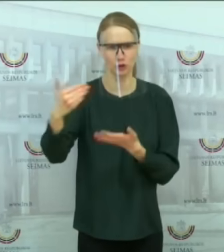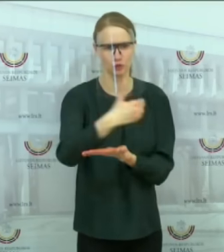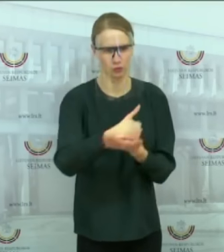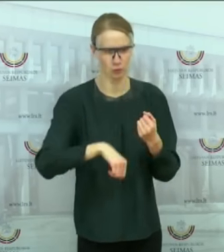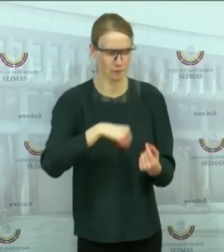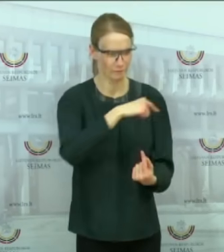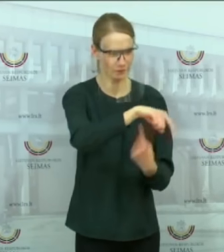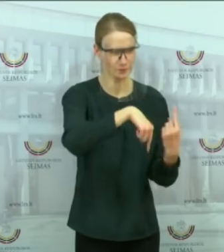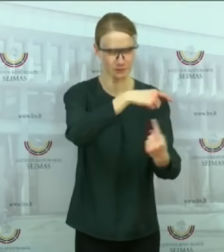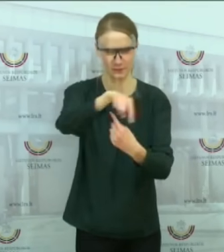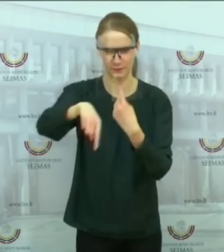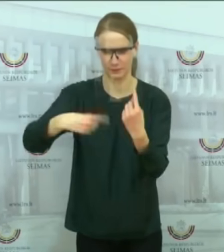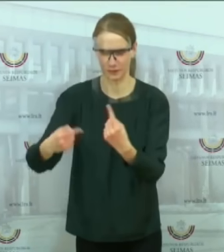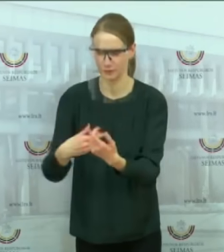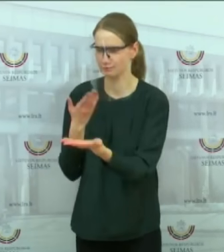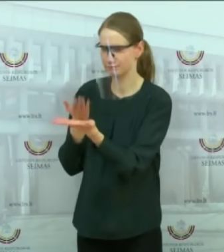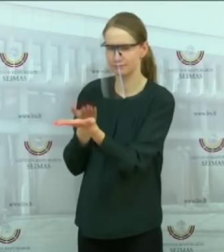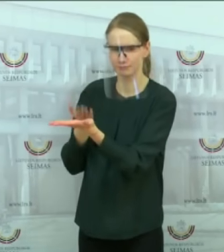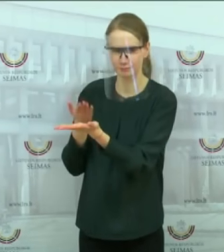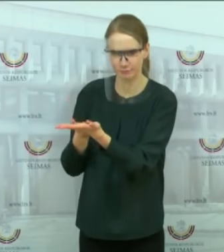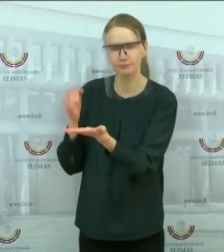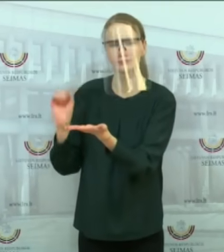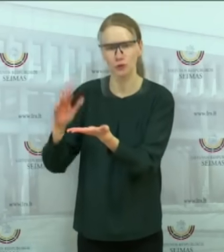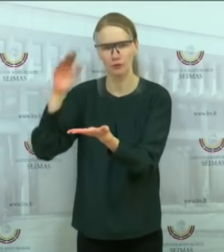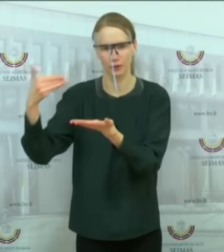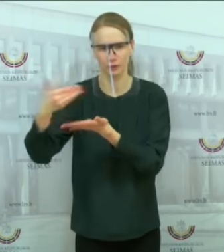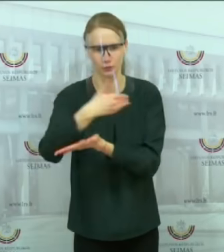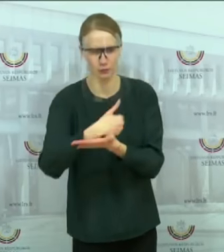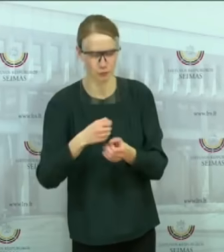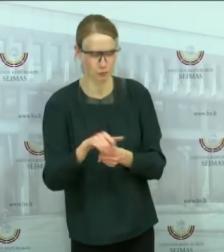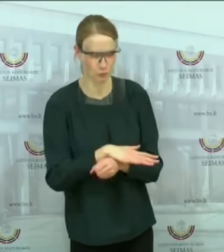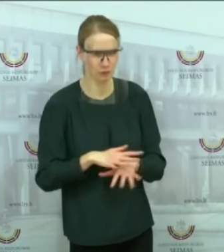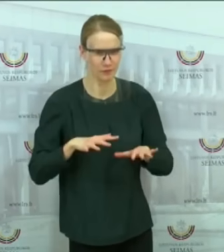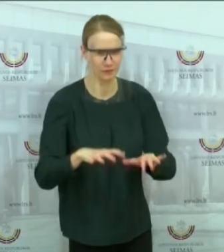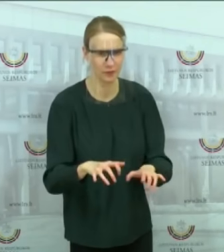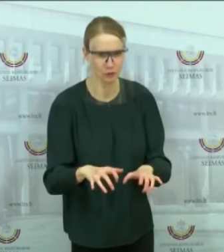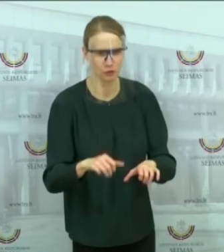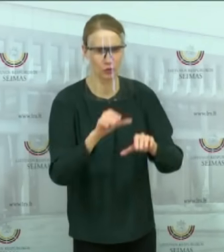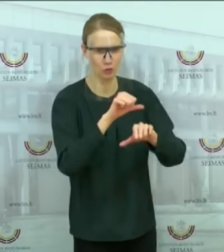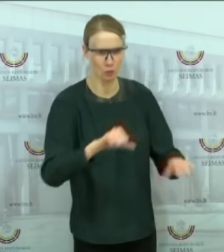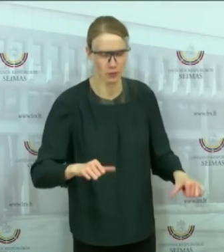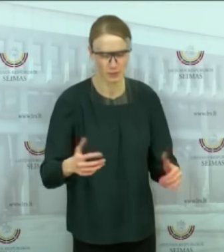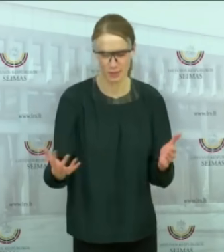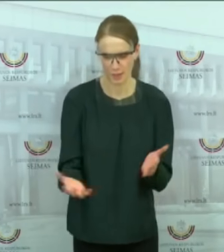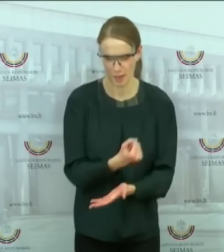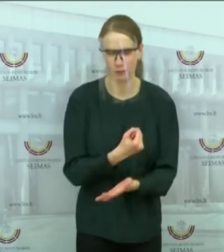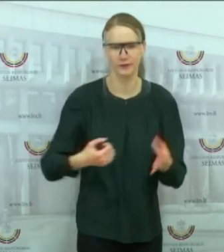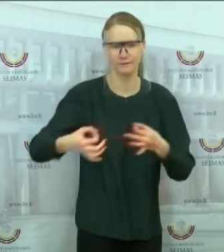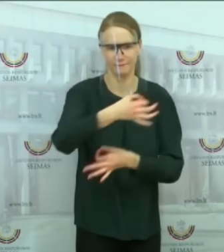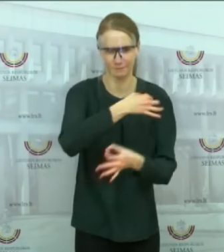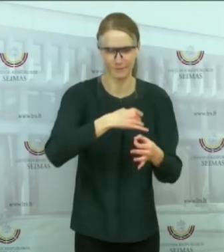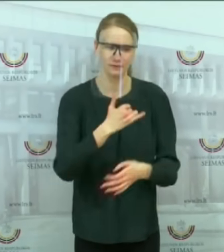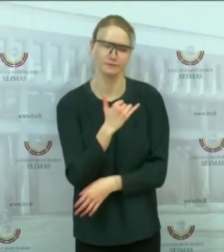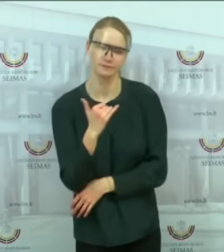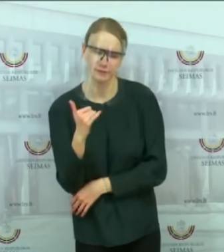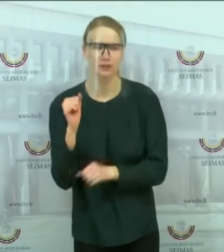verslų visus poreikius, pageidavimus, tada jie atkeliauja į COVID-19 valdymo komitetą, kur yra aptariami, vertinami,